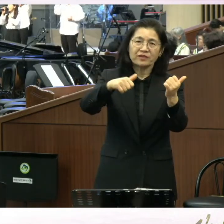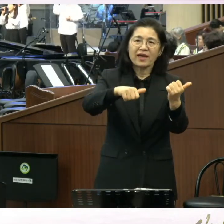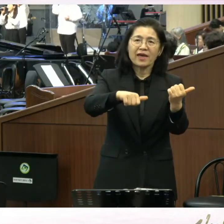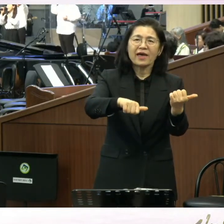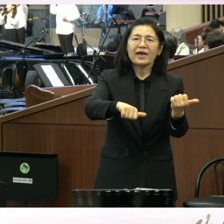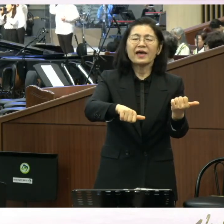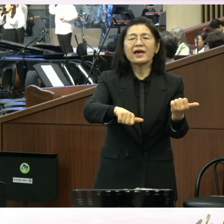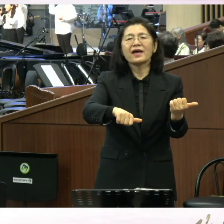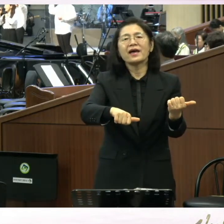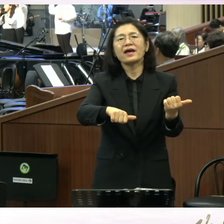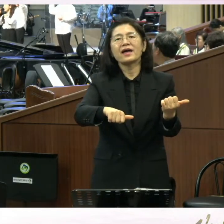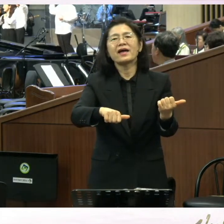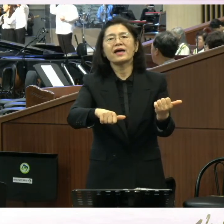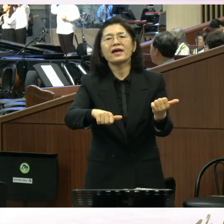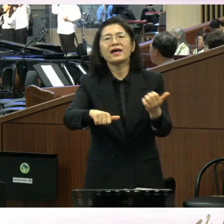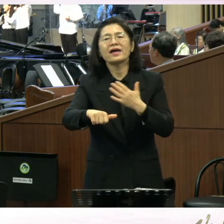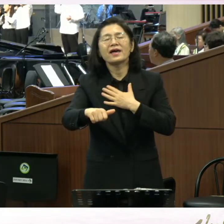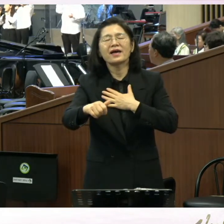죽으셨네.